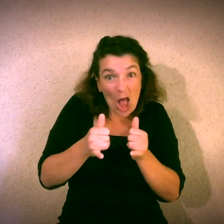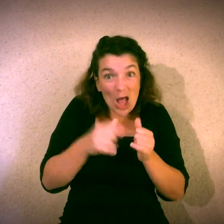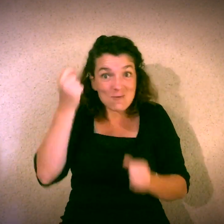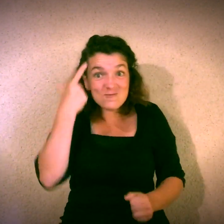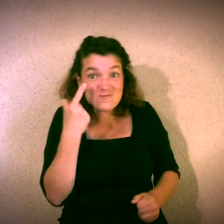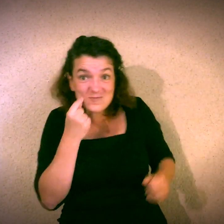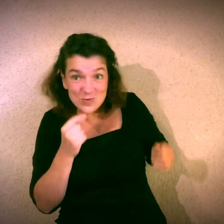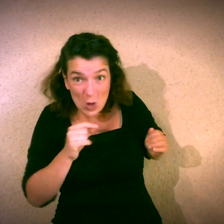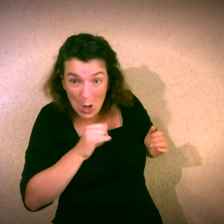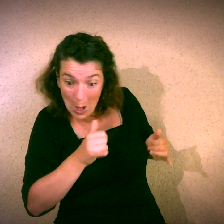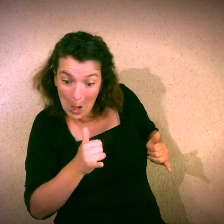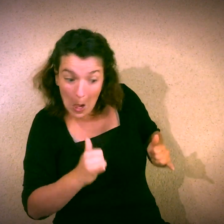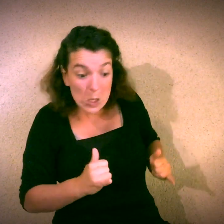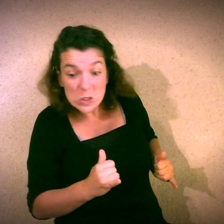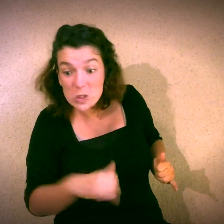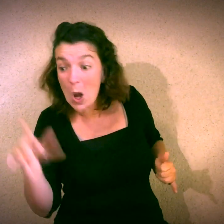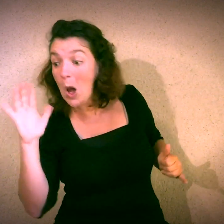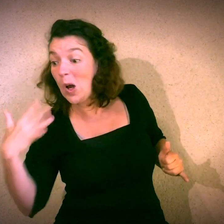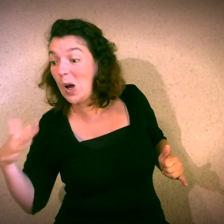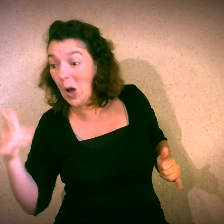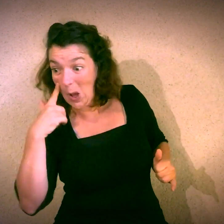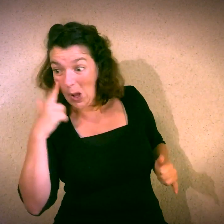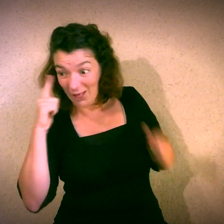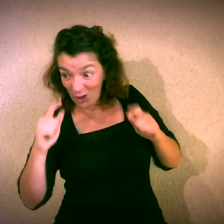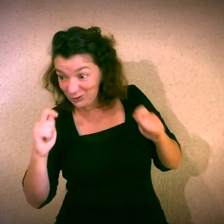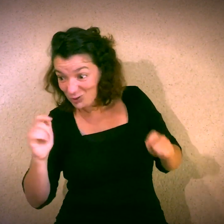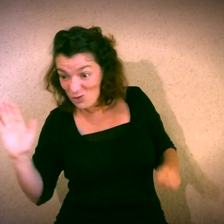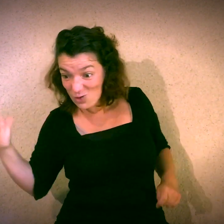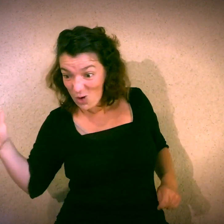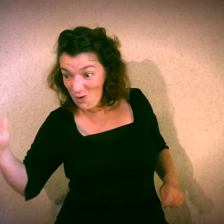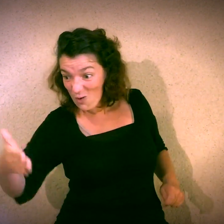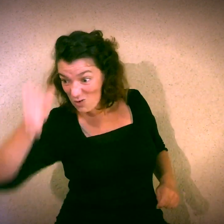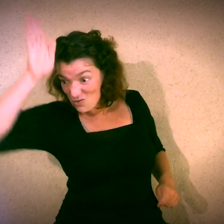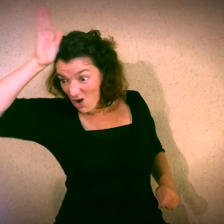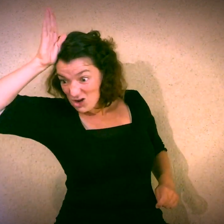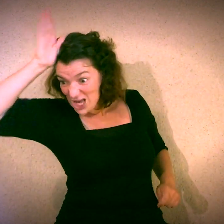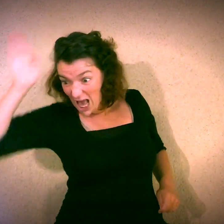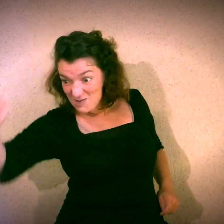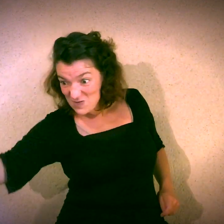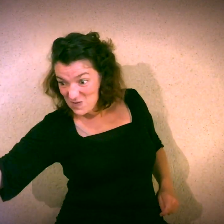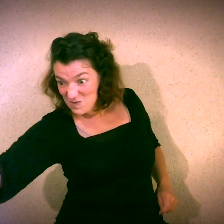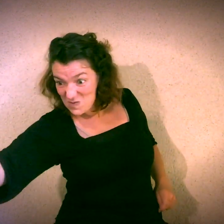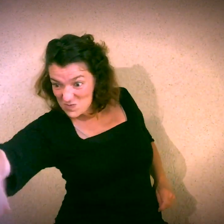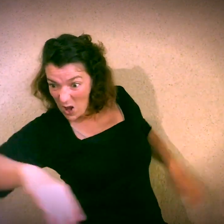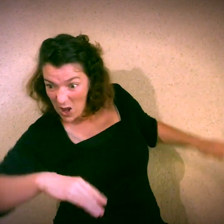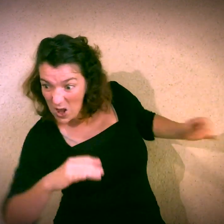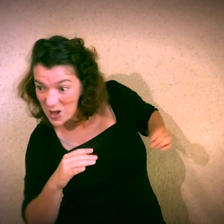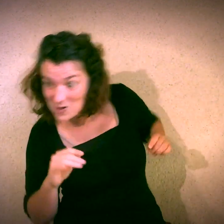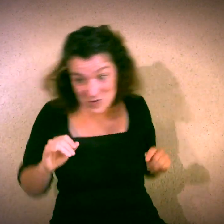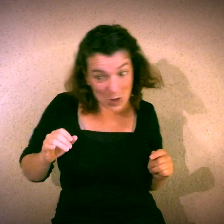Mais alors, gare aux requins qui rôdent aux alentours, ajouta Chaboudot qui prenait goût au jeu.